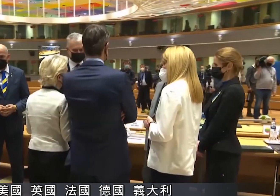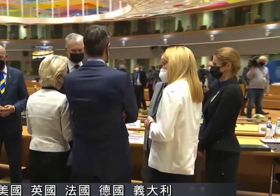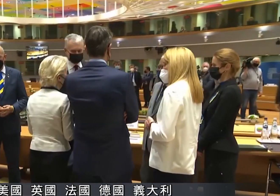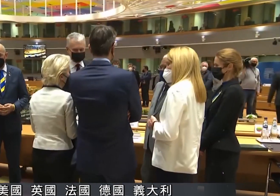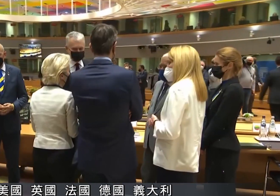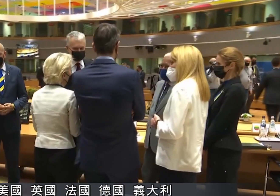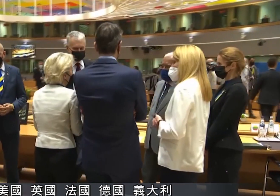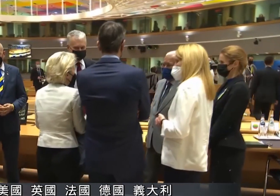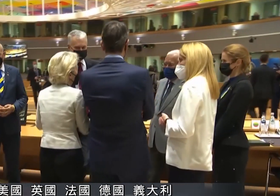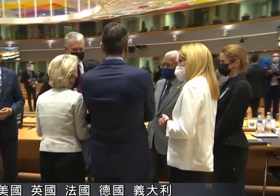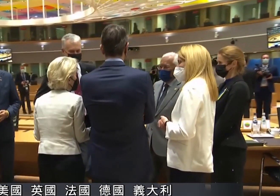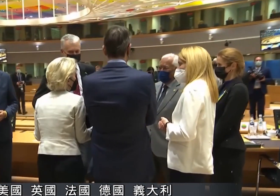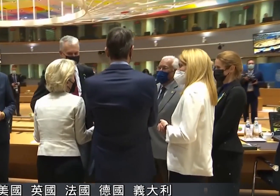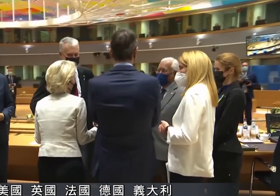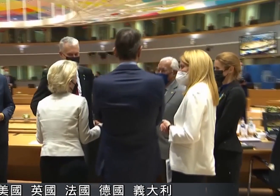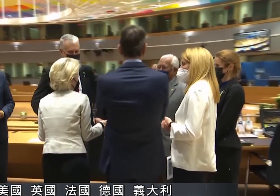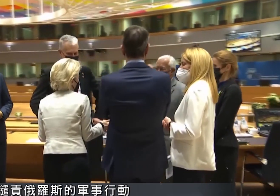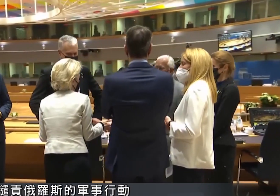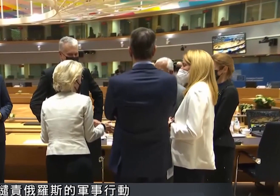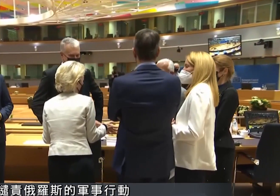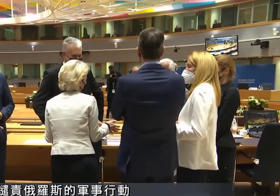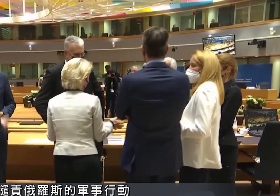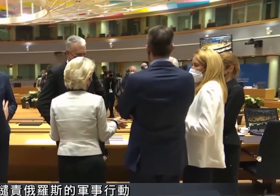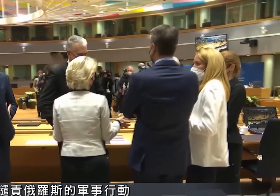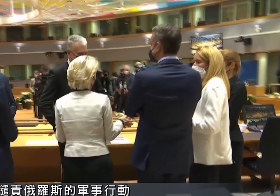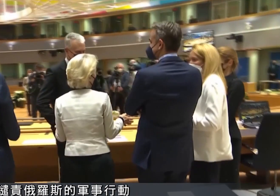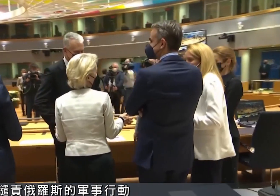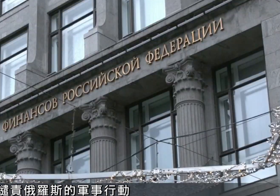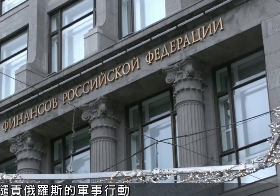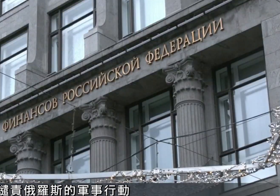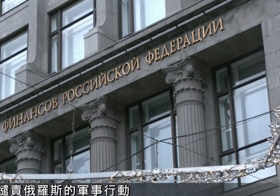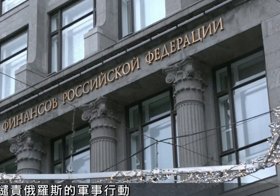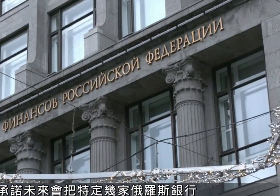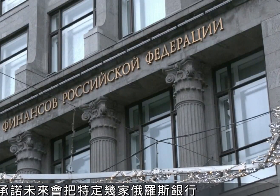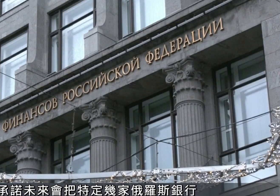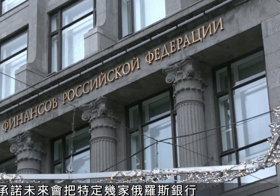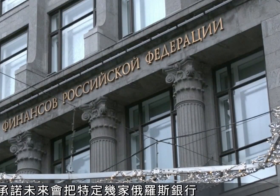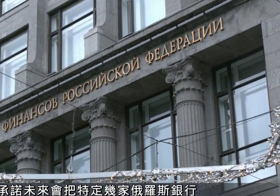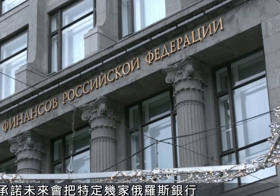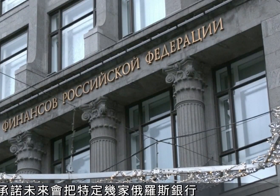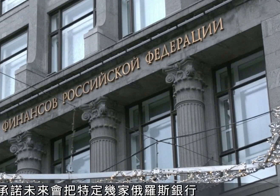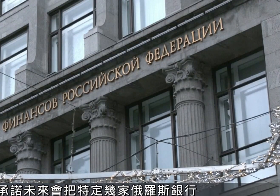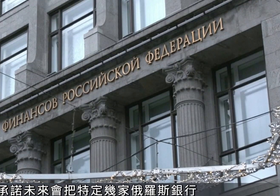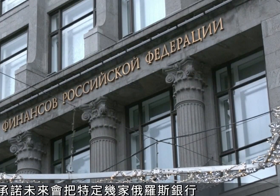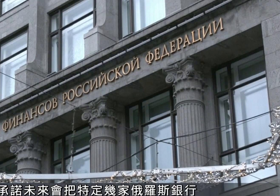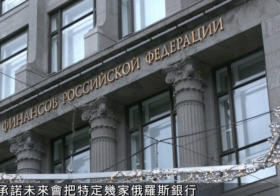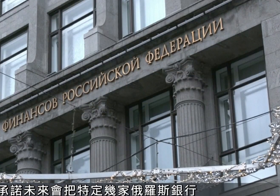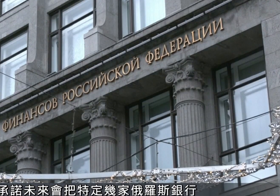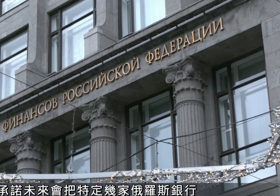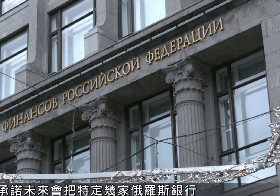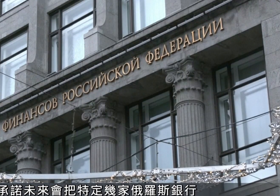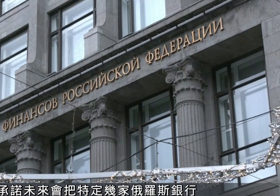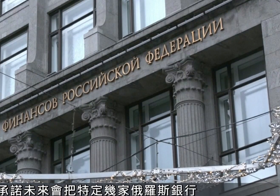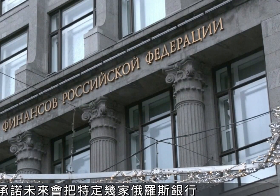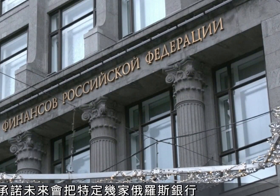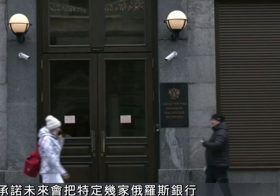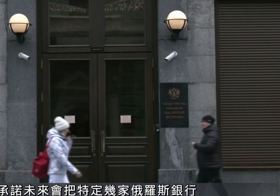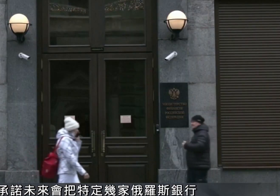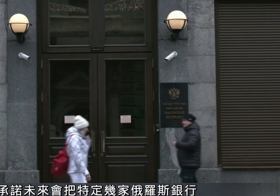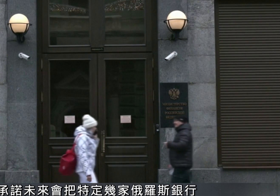26日发布联合声明，谴责俄罗斯的军事行动，承诺未来会把特定几家俄罗斯银行逐出环球银行金融